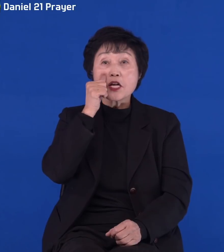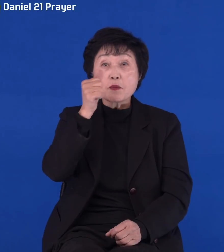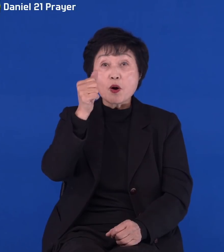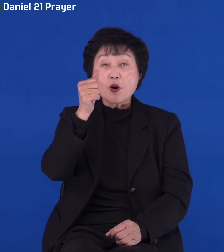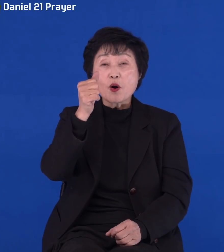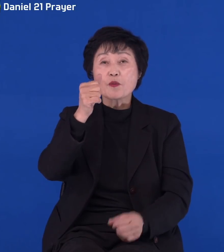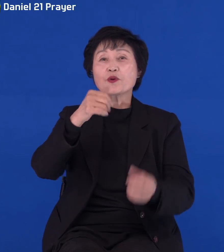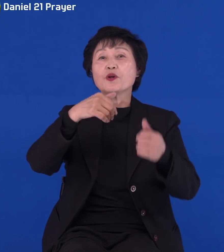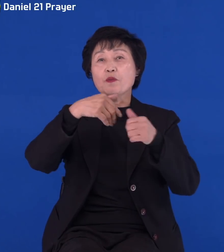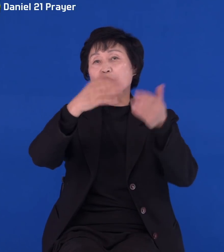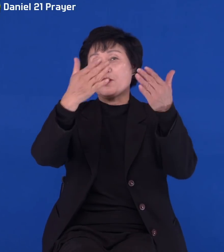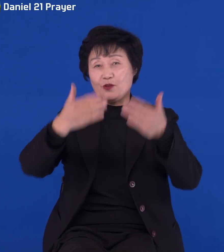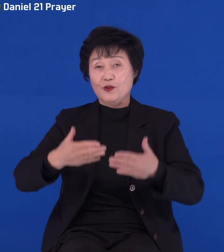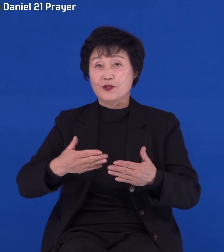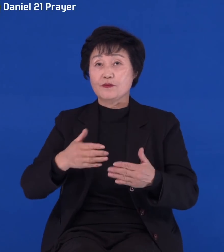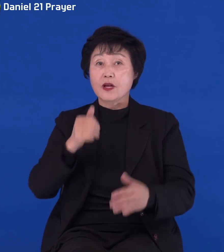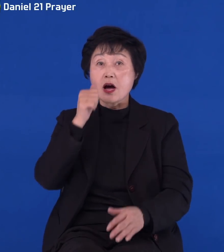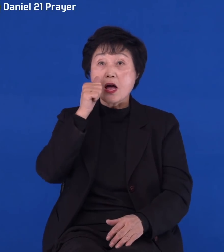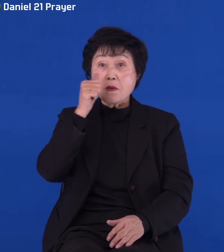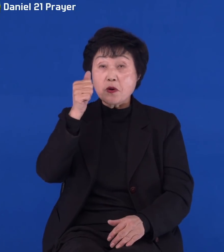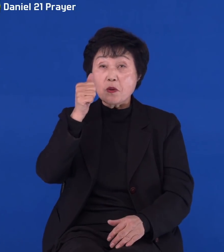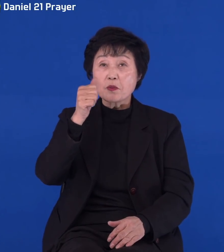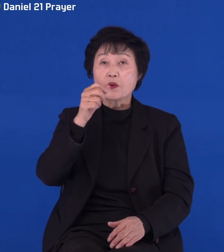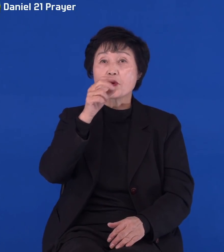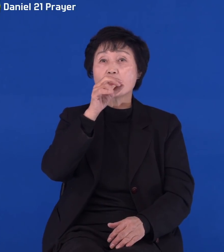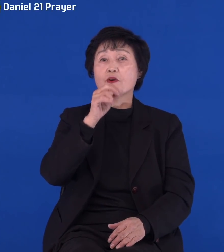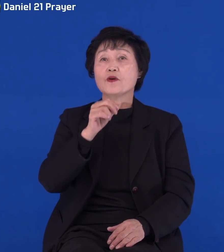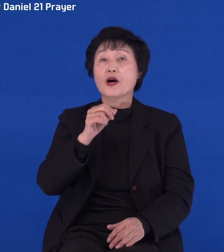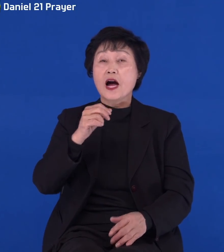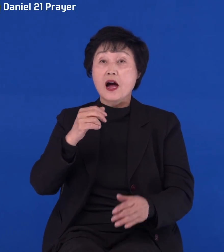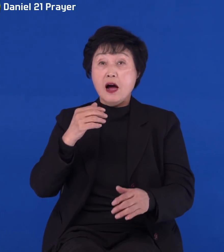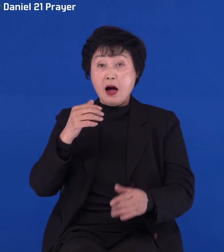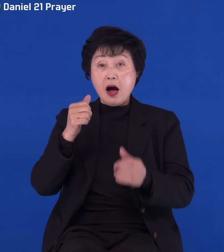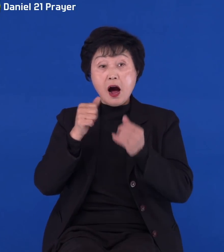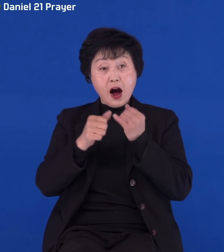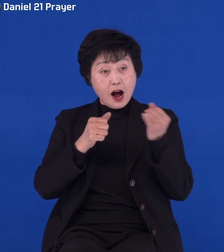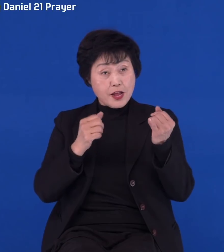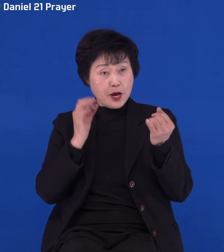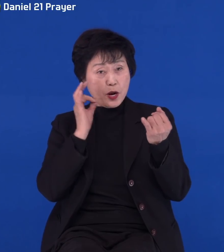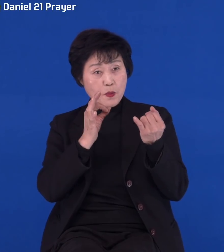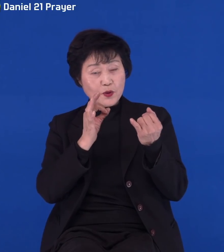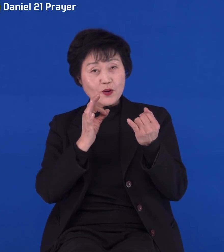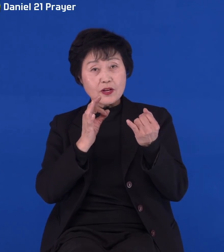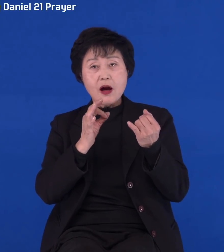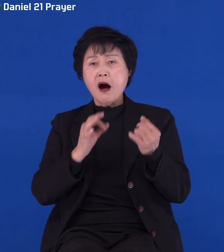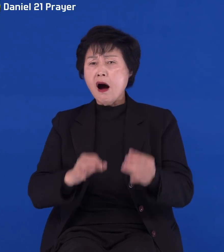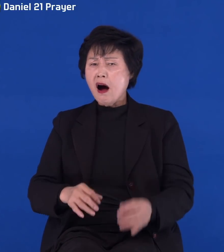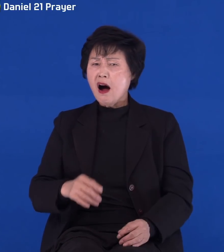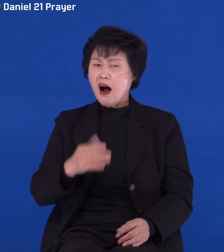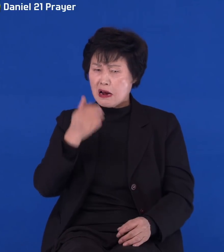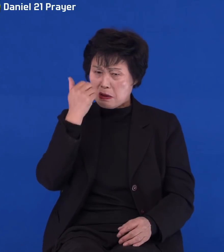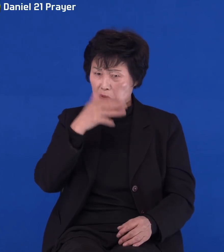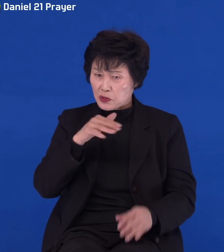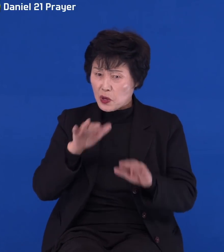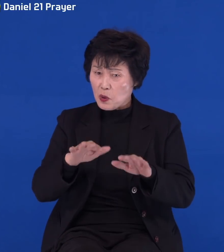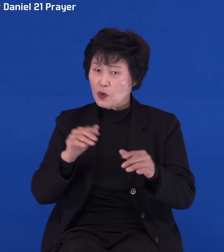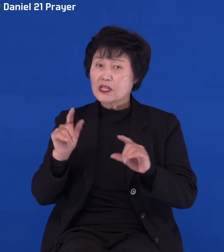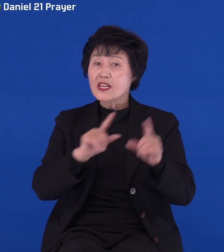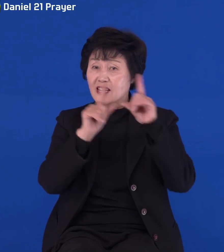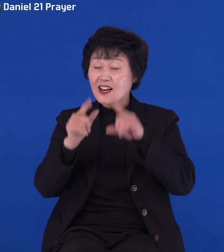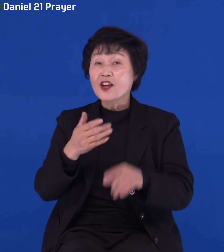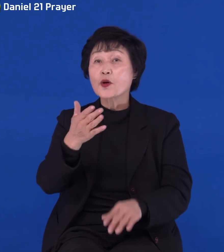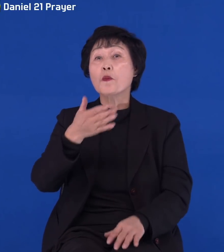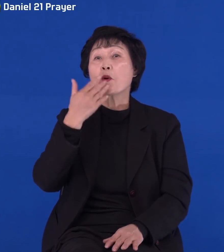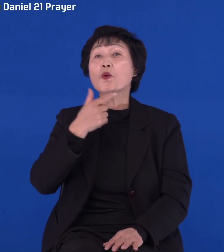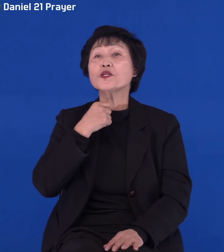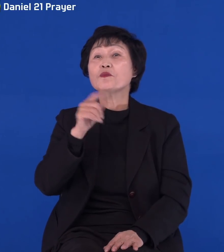대기업 임원이었는데 갑자기요, 저희 이모부가 저희 아내를 보더니, 우리 조카 며느리 이런 데서 살아? 어떻게 너희들 뭐 먹고 싶니?